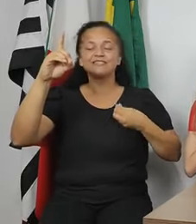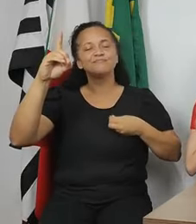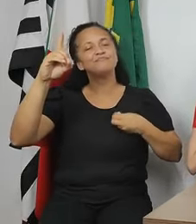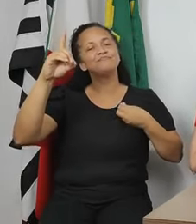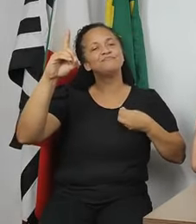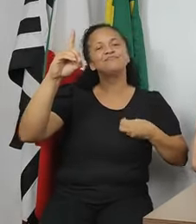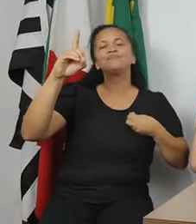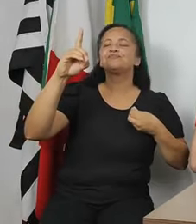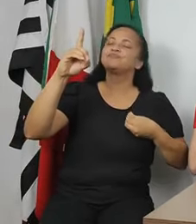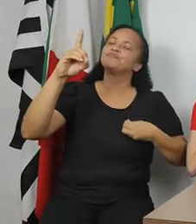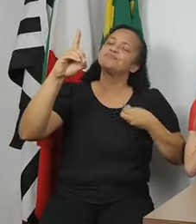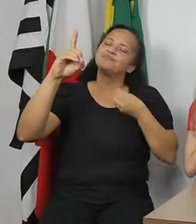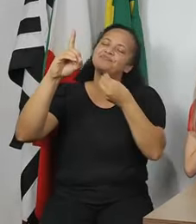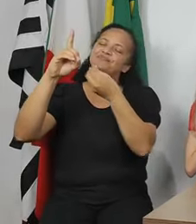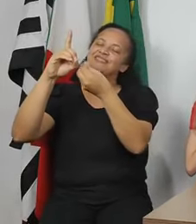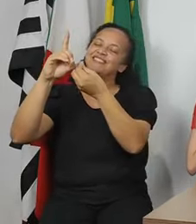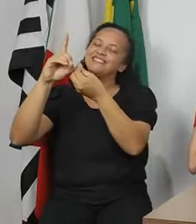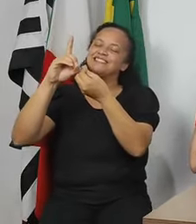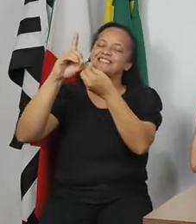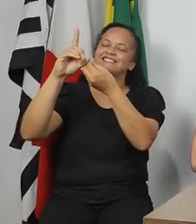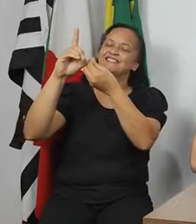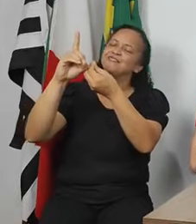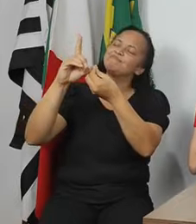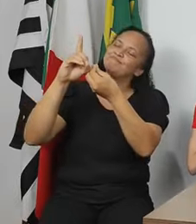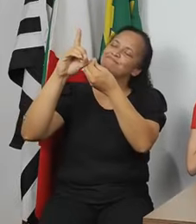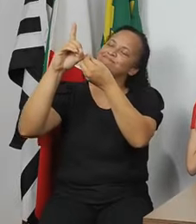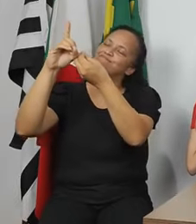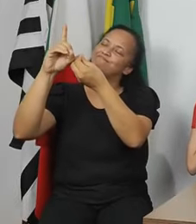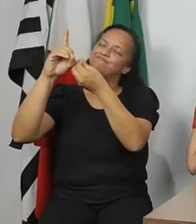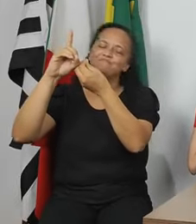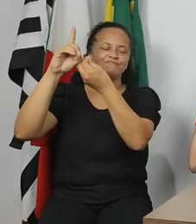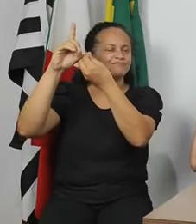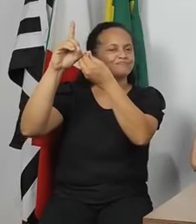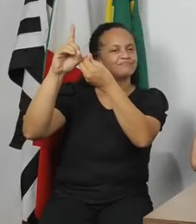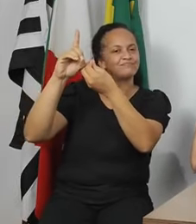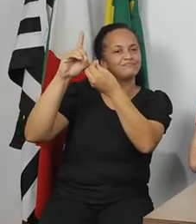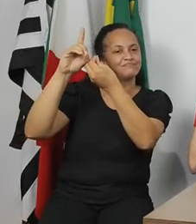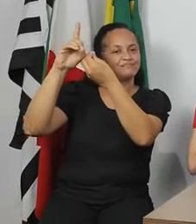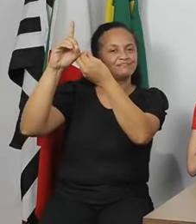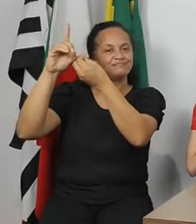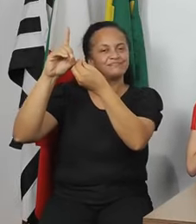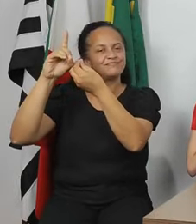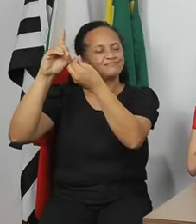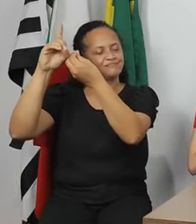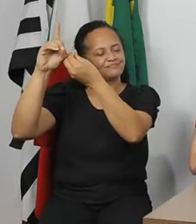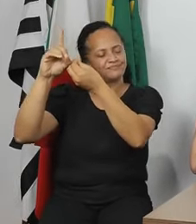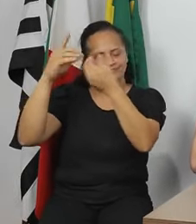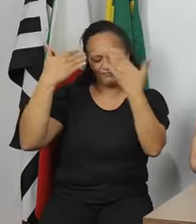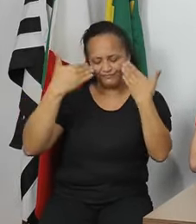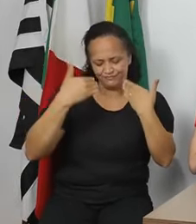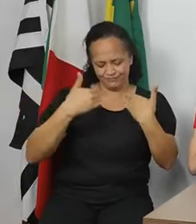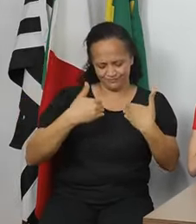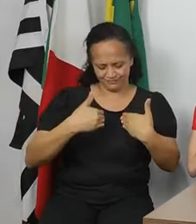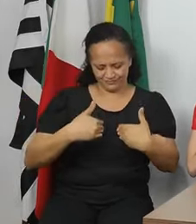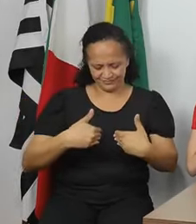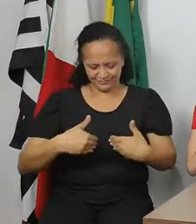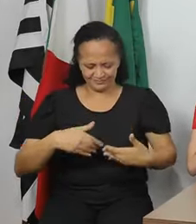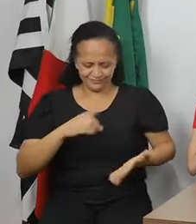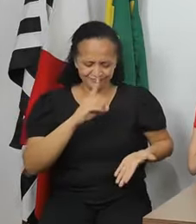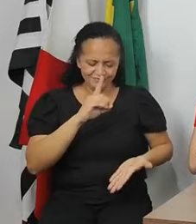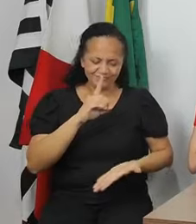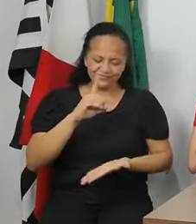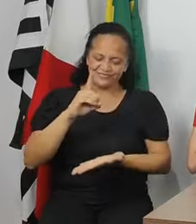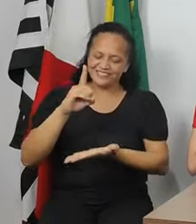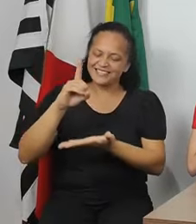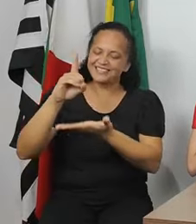vida eu te consagro. Tudo que tenho